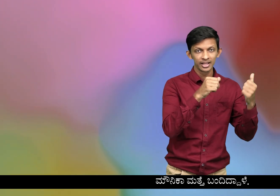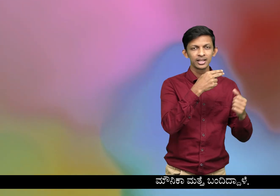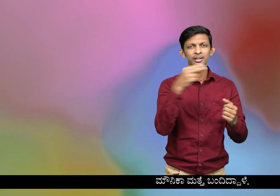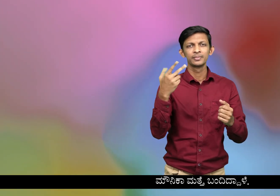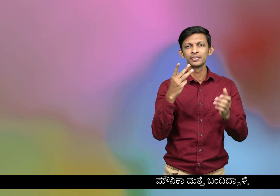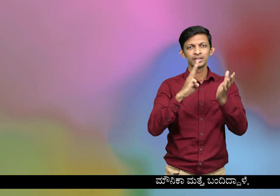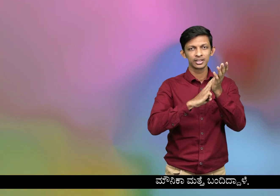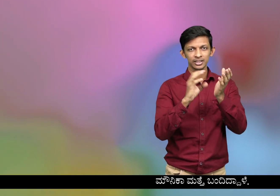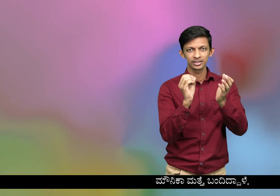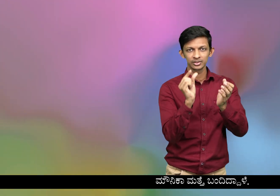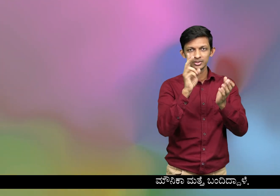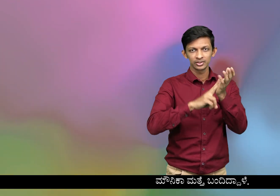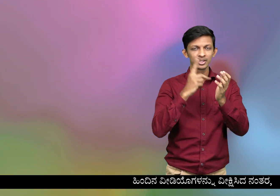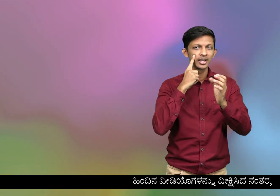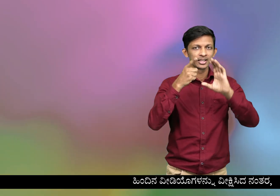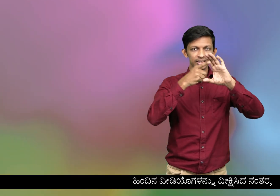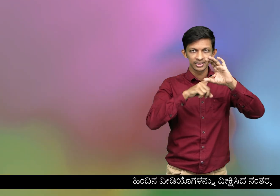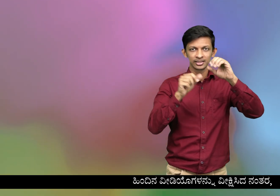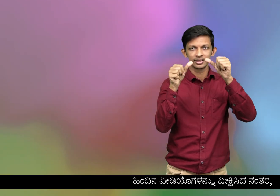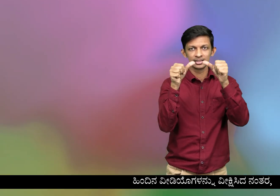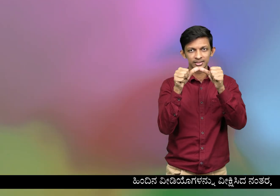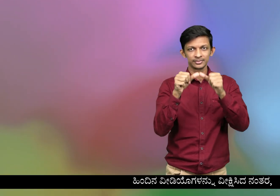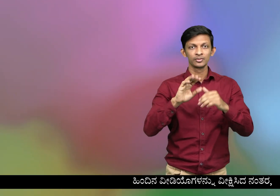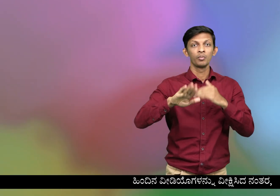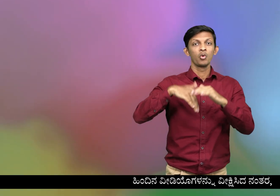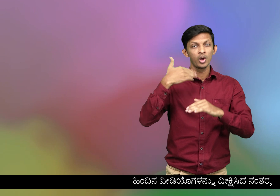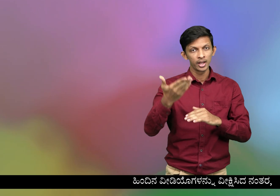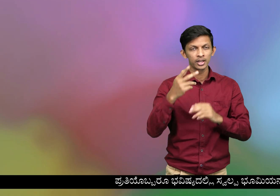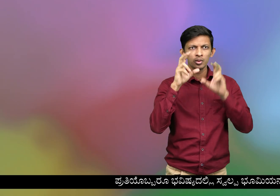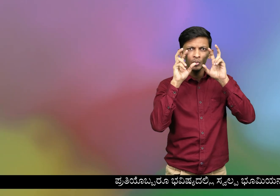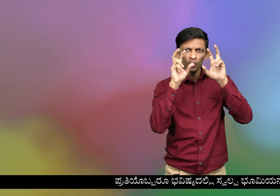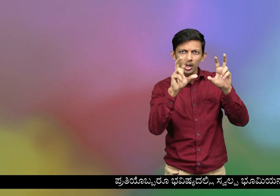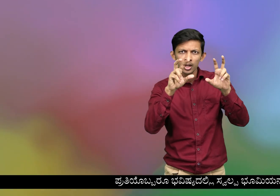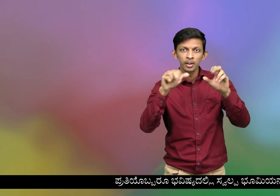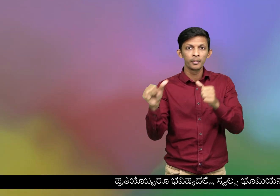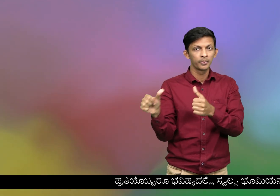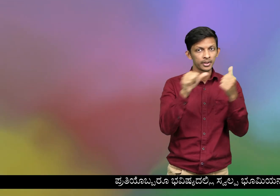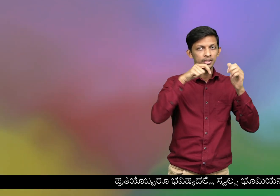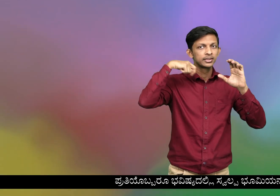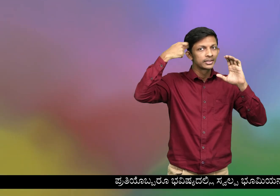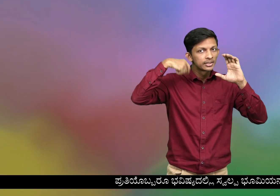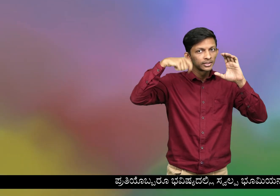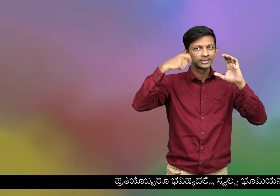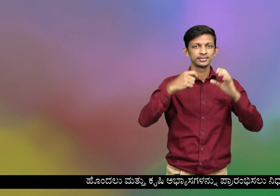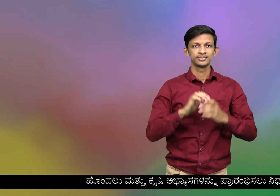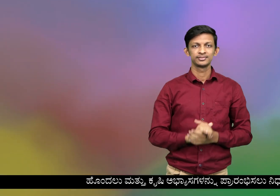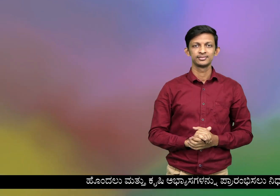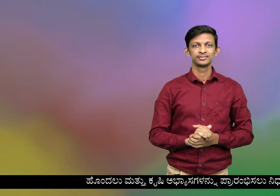ಮೌನಿಕಾ ಮತ್ತೆ ಬಂದಿದ್ದಾಳೆ. ಇಂದಿನ ವಿಡಿಯೋಗಳನ್ನು ವೀಕ್ಷಿಸಿದ ನಂತರ ಪ್ರತಿಯೊಬ್ಬರೂ ಭವಿಷ್ಯದಲ್ಲಿ ಸ್ವಲ್ಪ ಭೂಮಿಯನ್ನು ಹೊಂದಲು